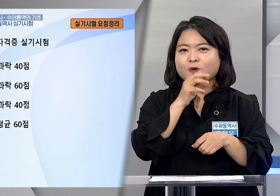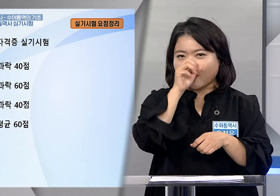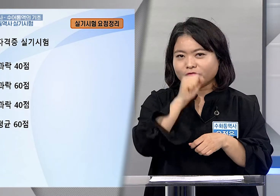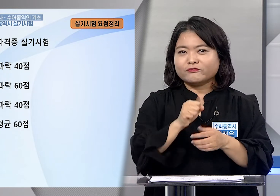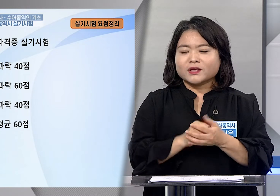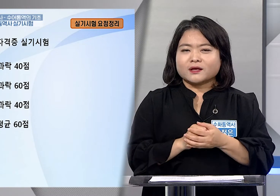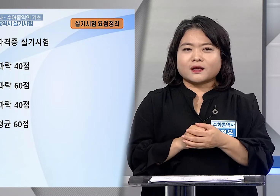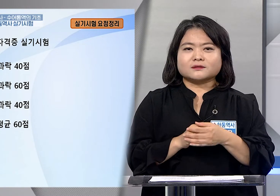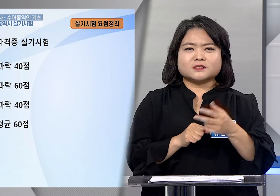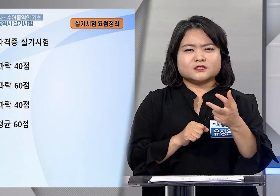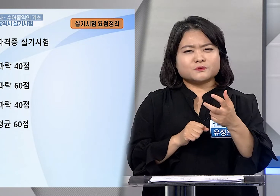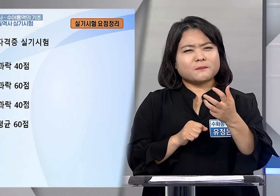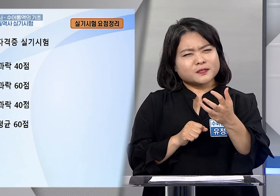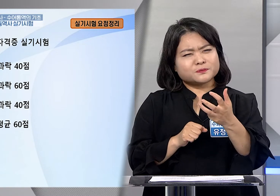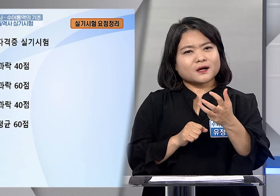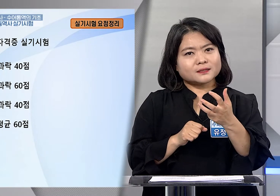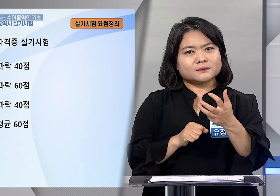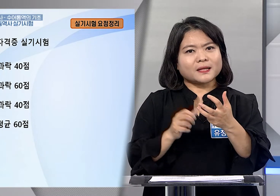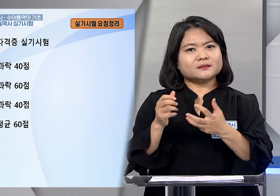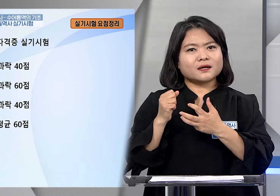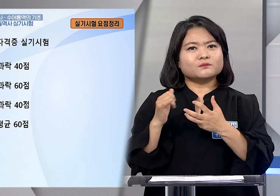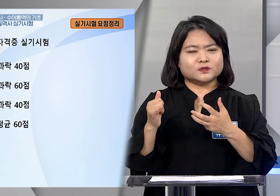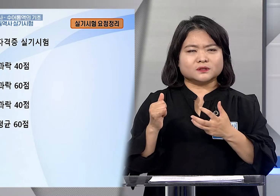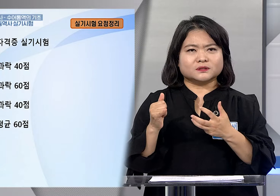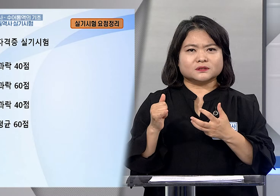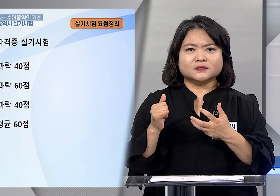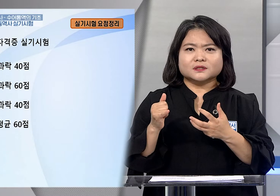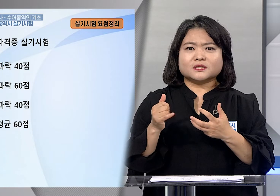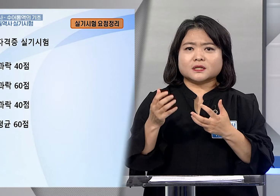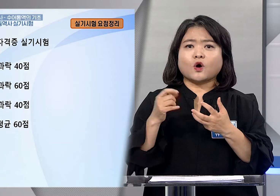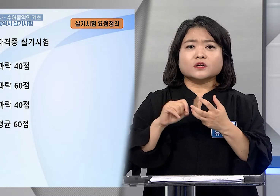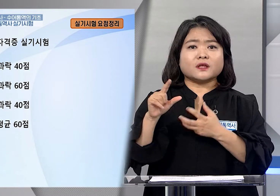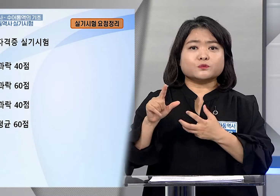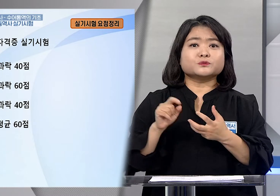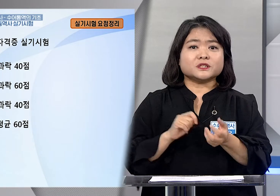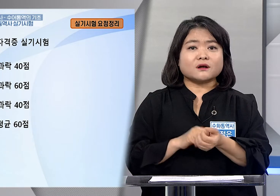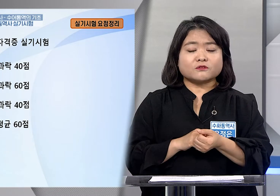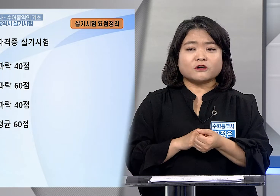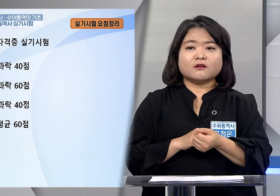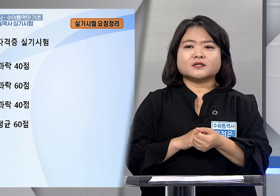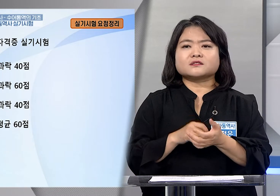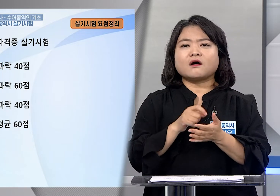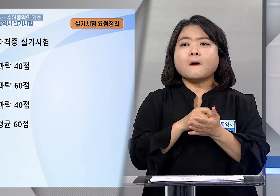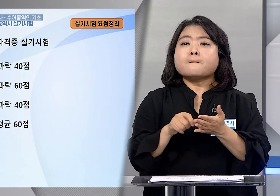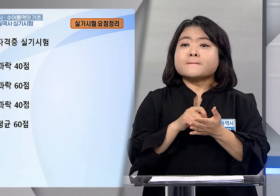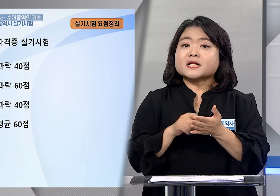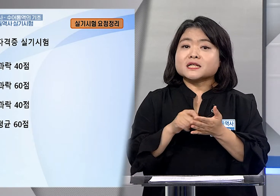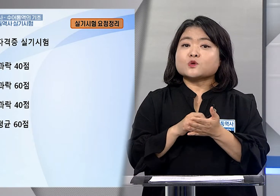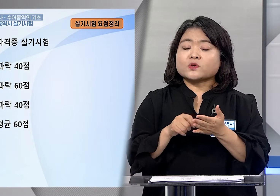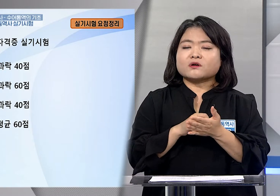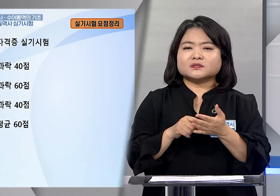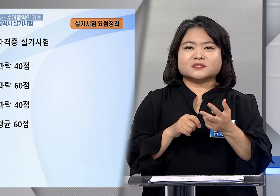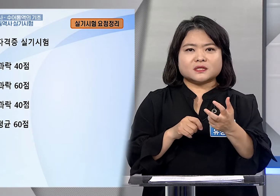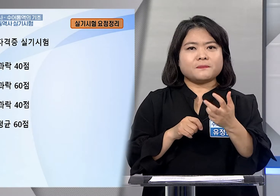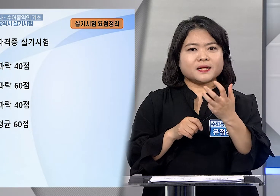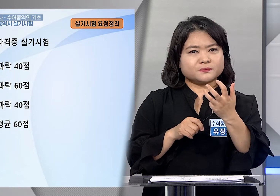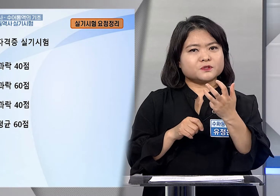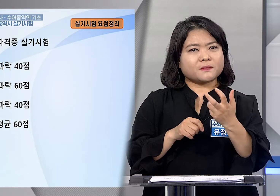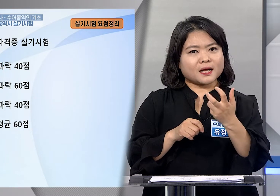좋으면 그리고 70점, 80점까지 받는 사람들이 거의 대부분이더라고요. 그래서 필기 통역을 7,